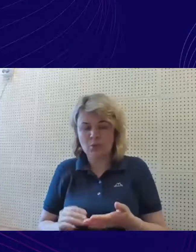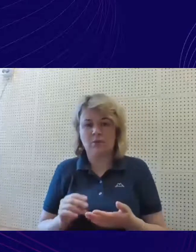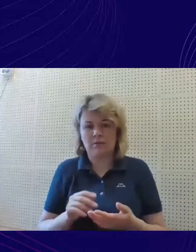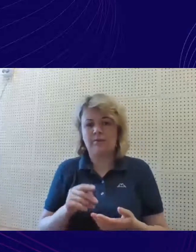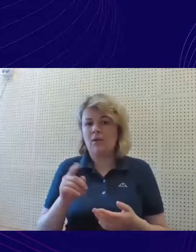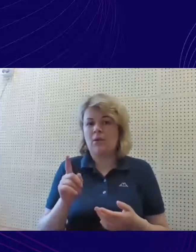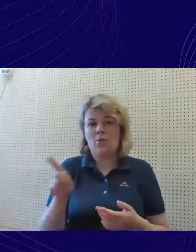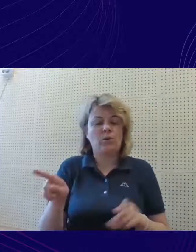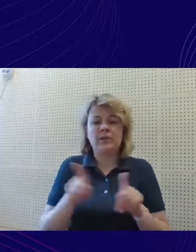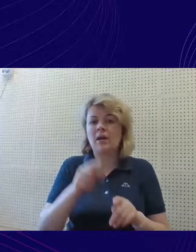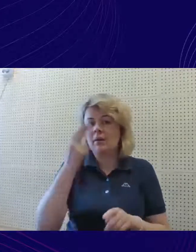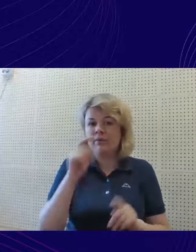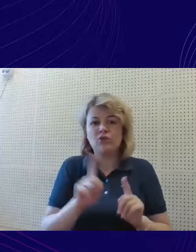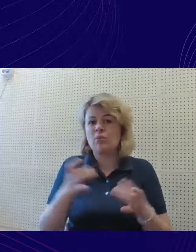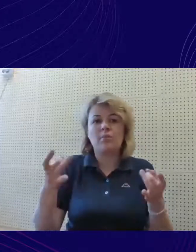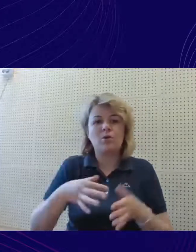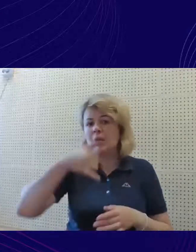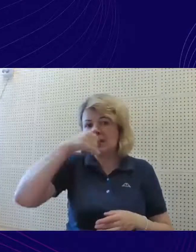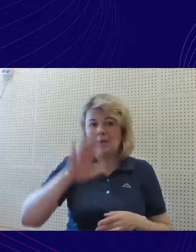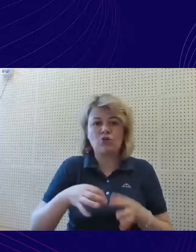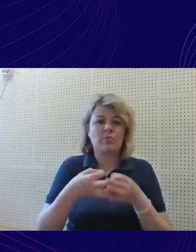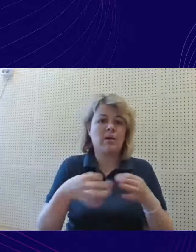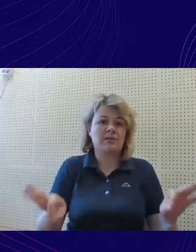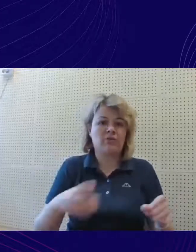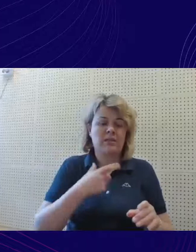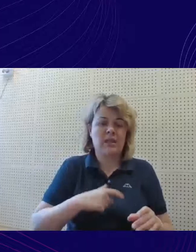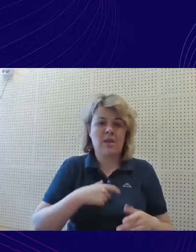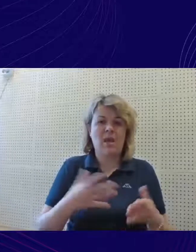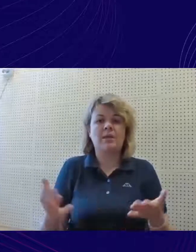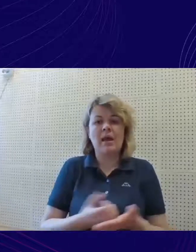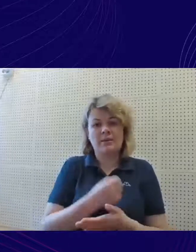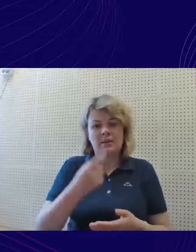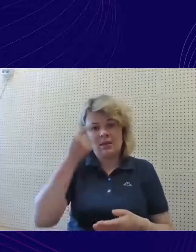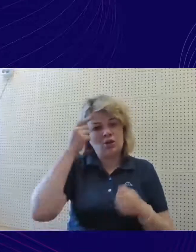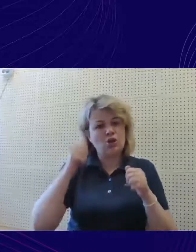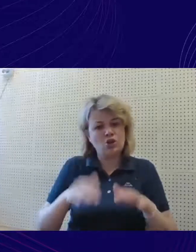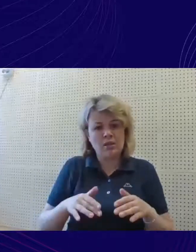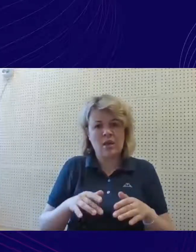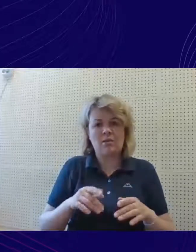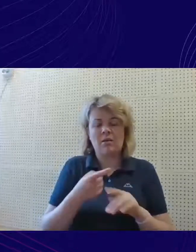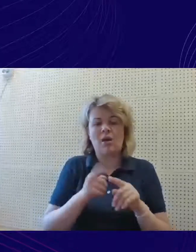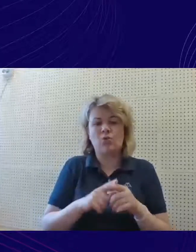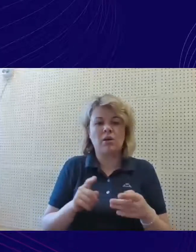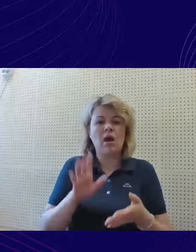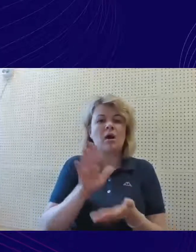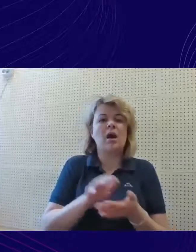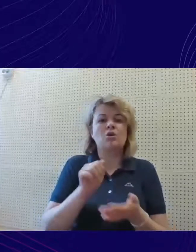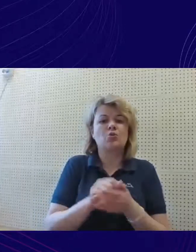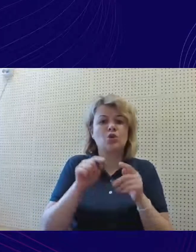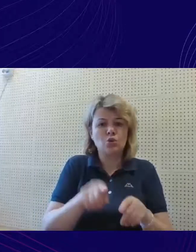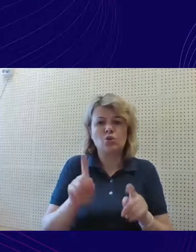может позволить себе найти решение, разрушающее то, что ему кажется правильным.